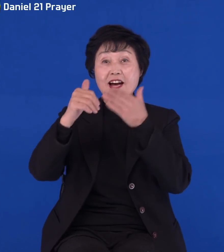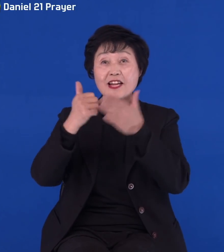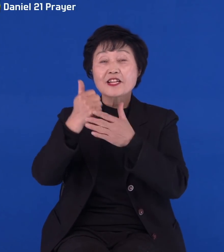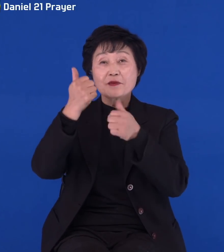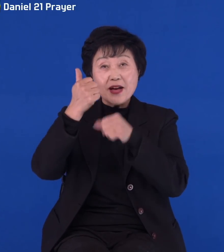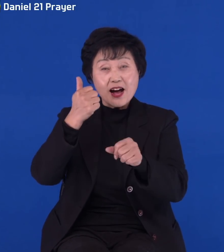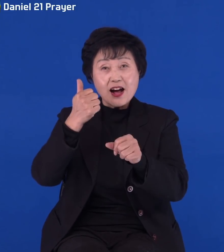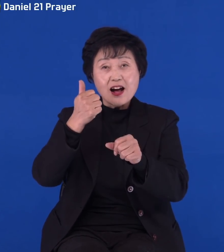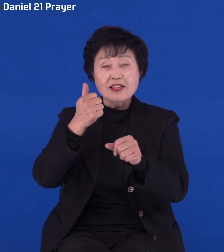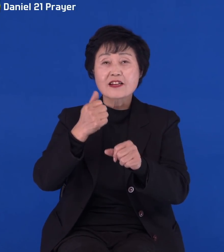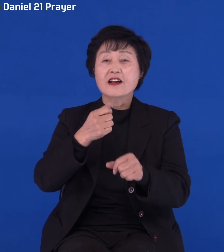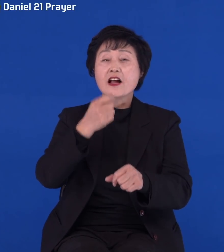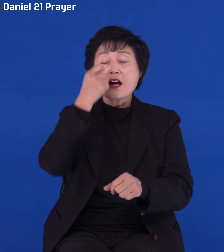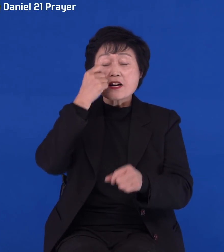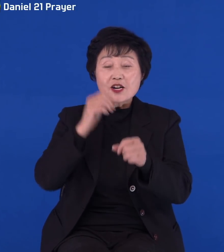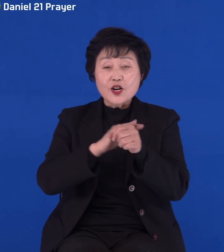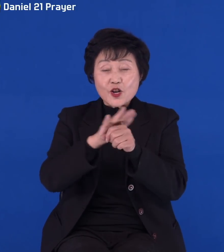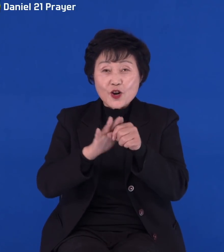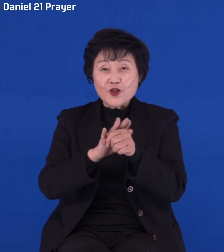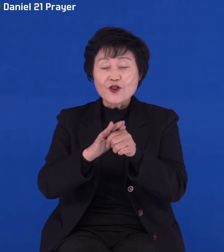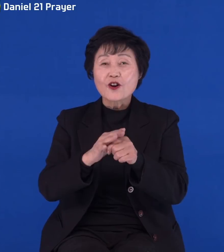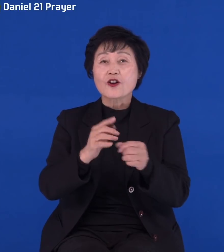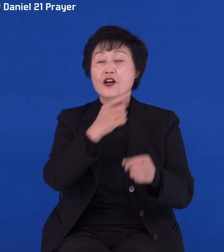긍휼을 증거하라고 세운 줄 저는 믿습니다.